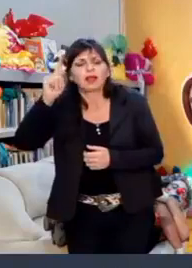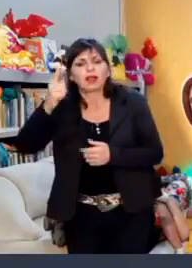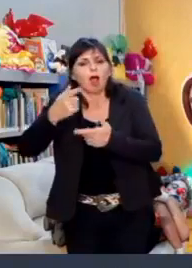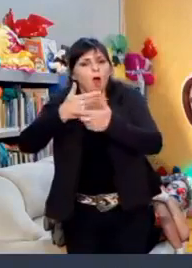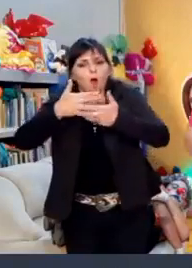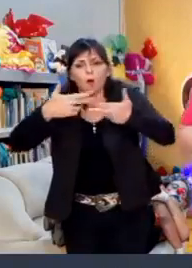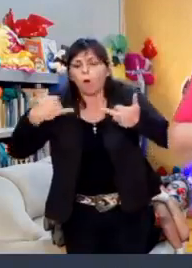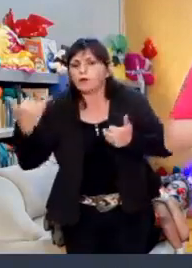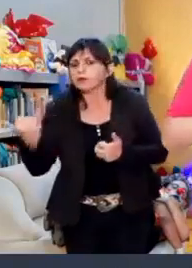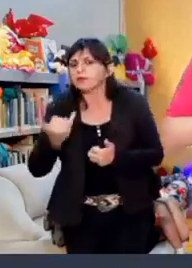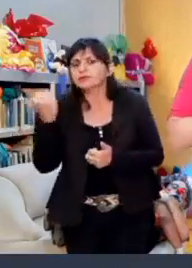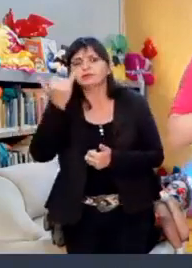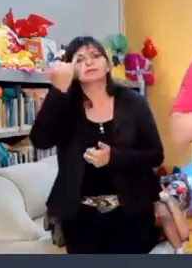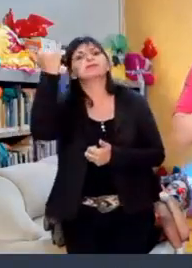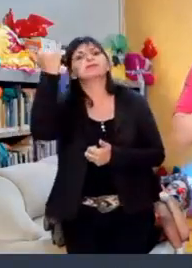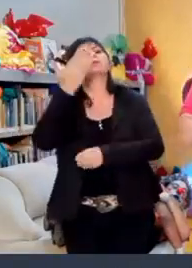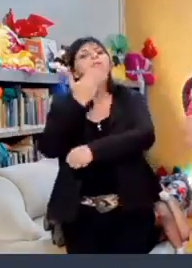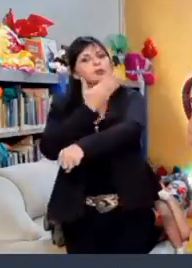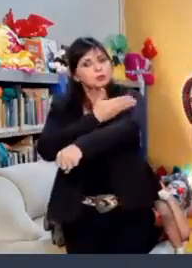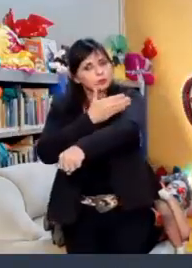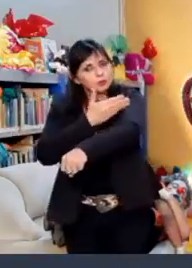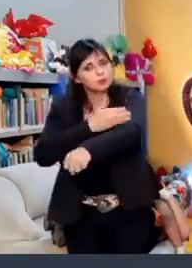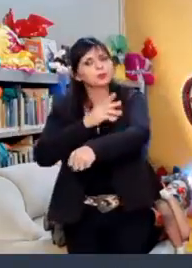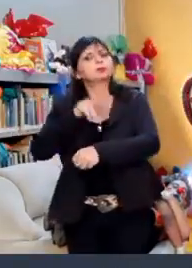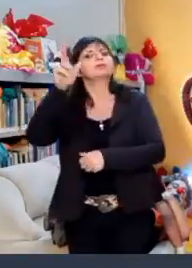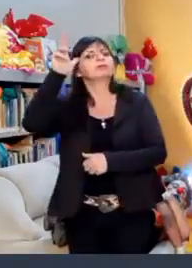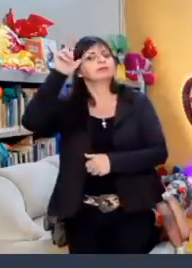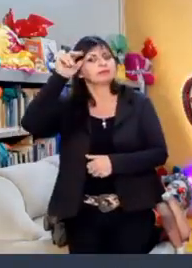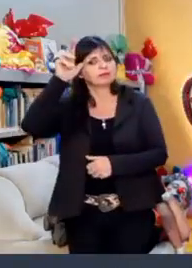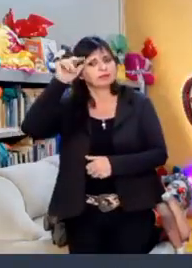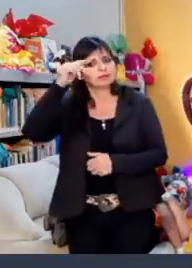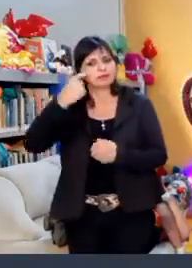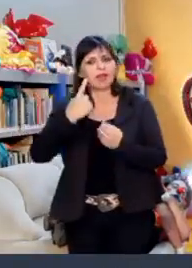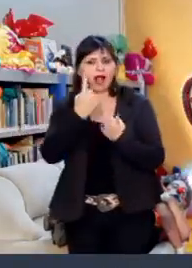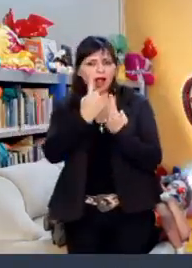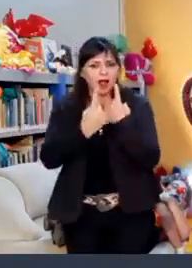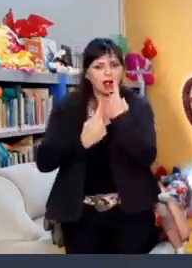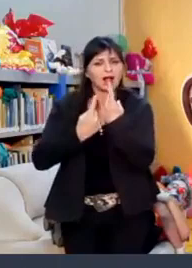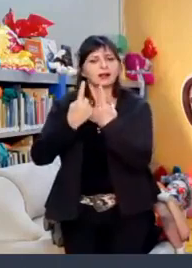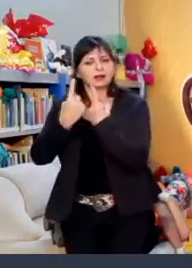tradições de Páscoa. Então, cada etnia produz